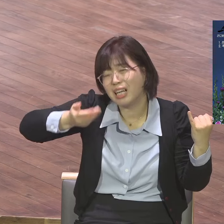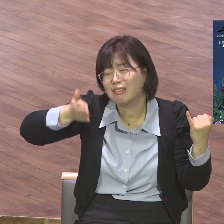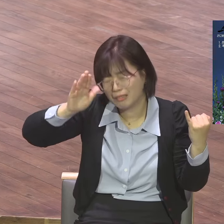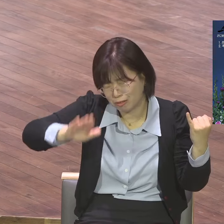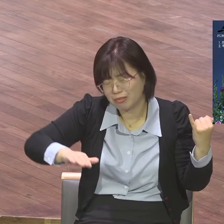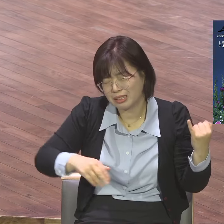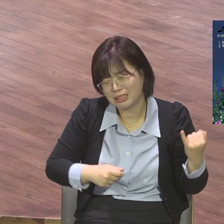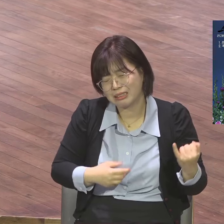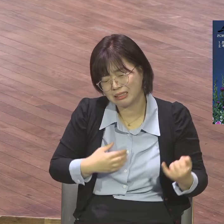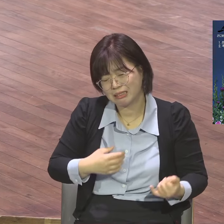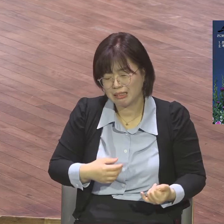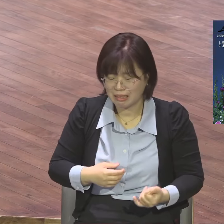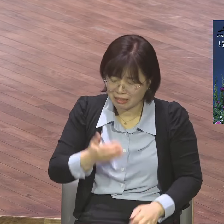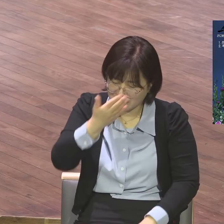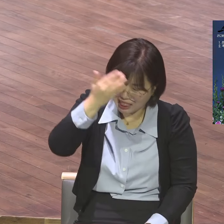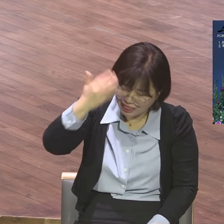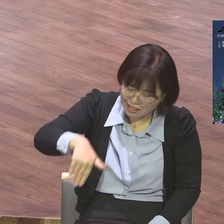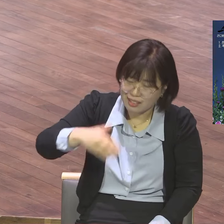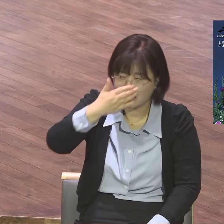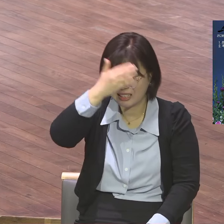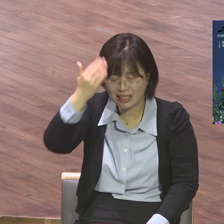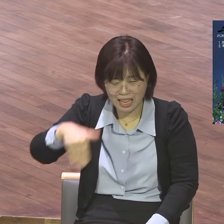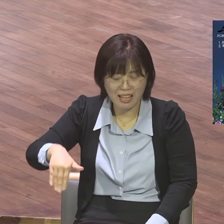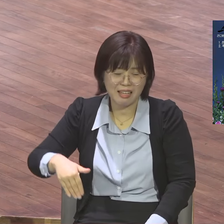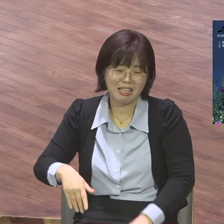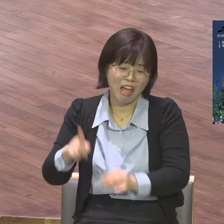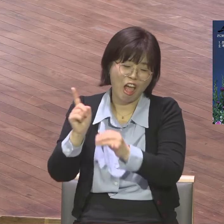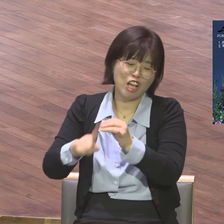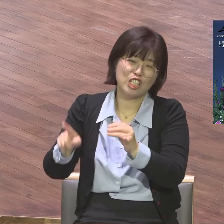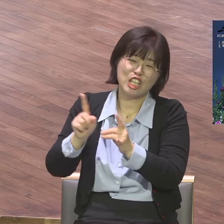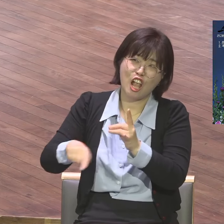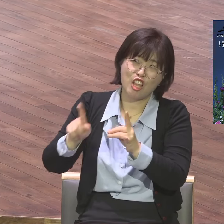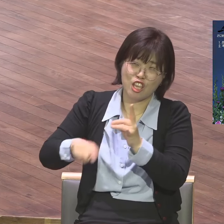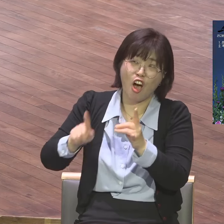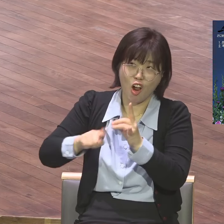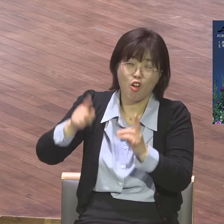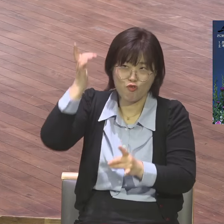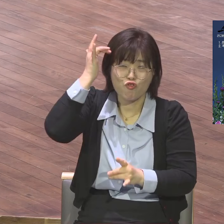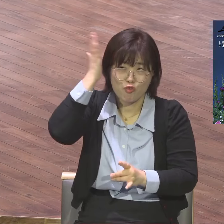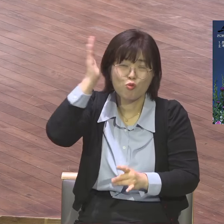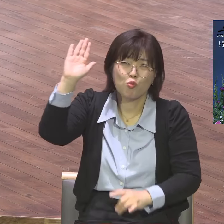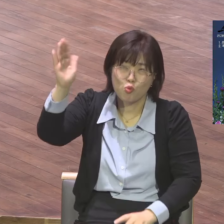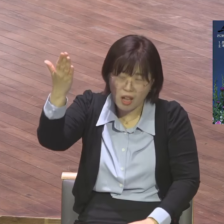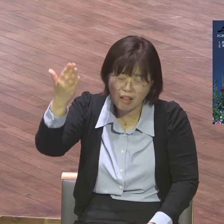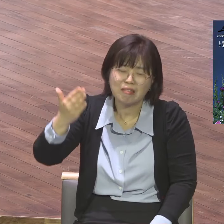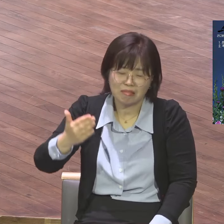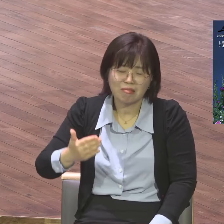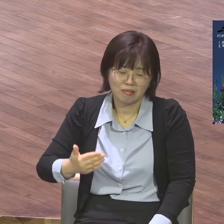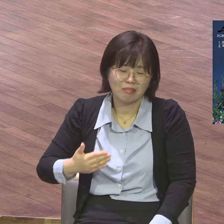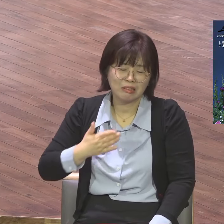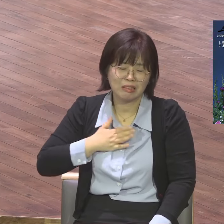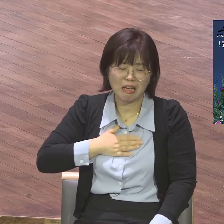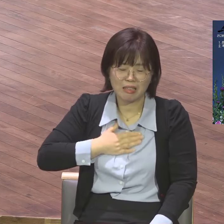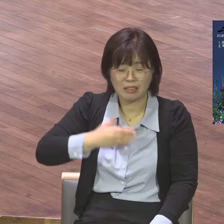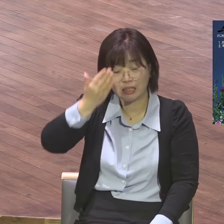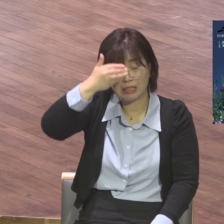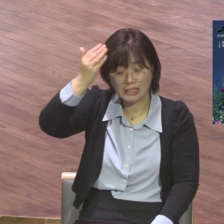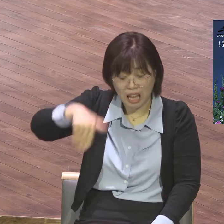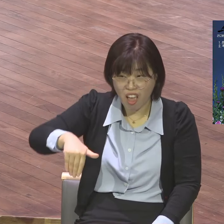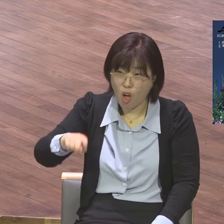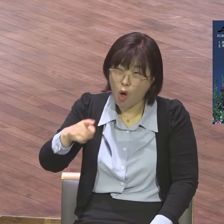어머니 말씀입니다. 평생에 어머니 속썩인 적 없고 착하디 착한 아들이 스님이 되었다고. 주여